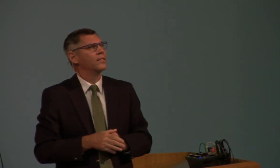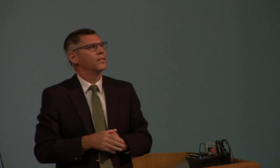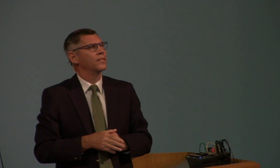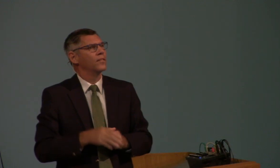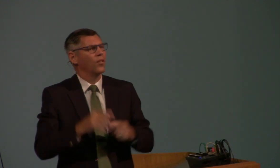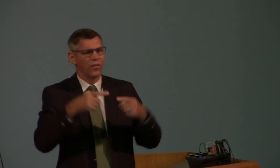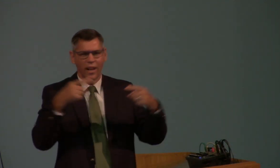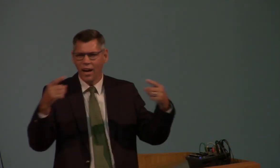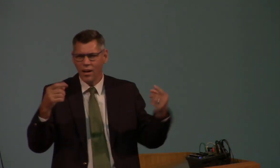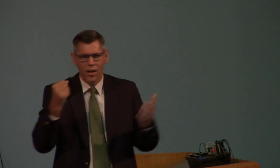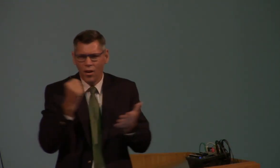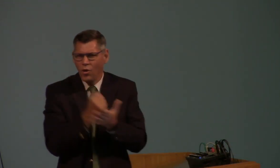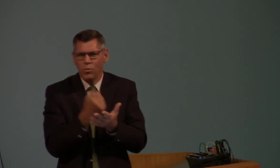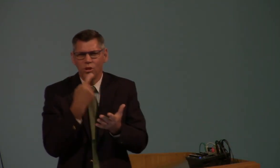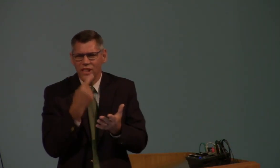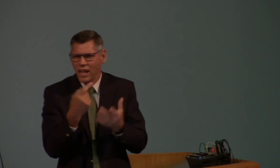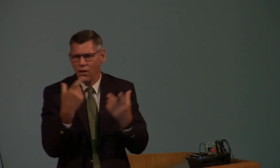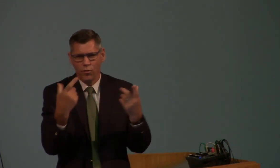Of dinge moet sê of doen?